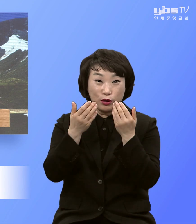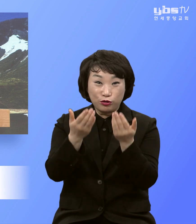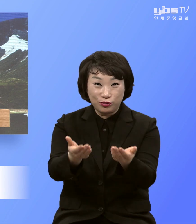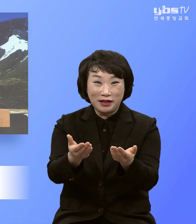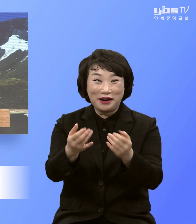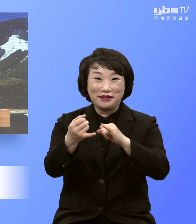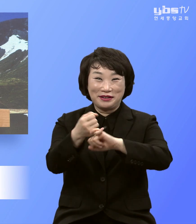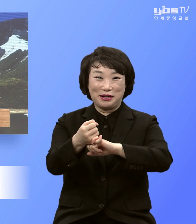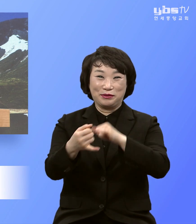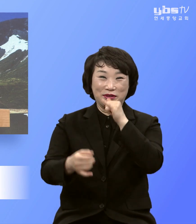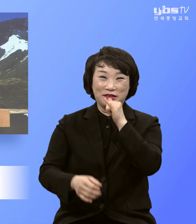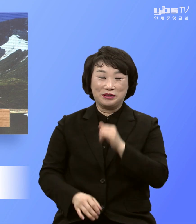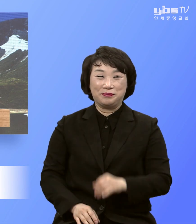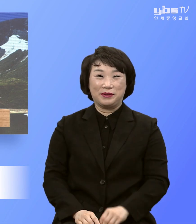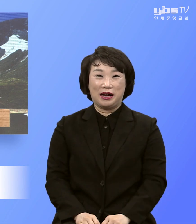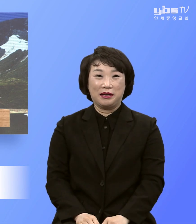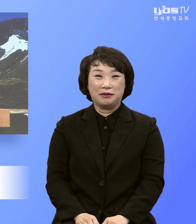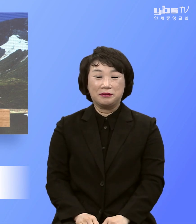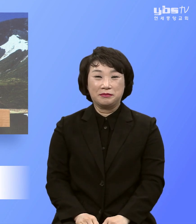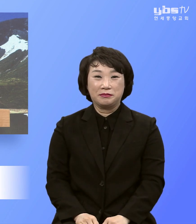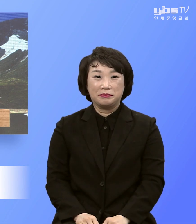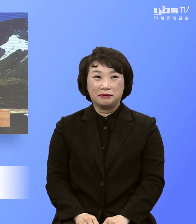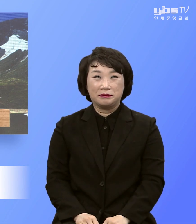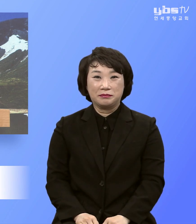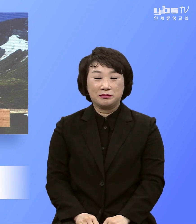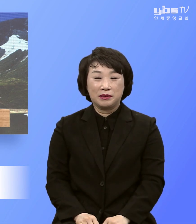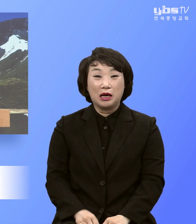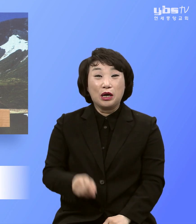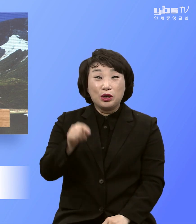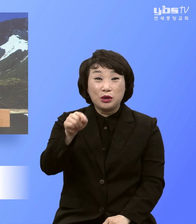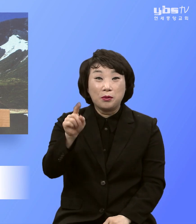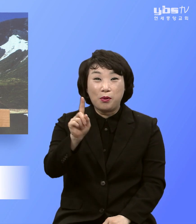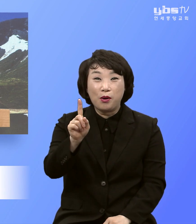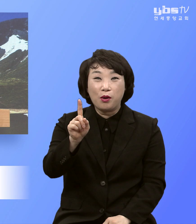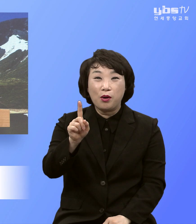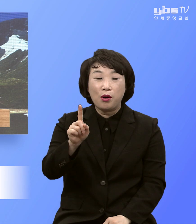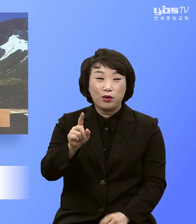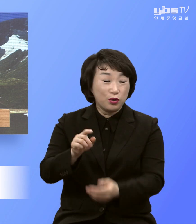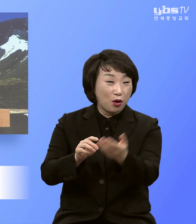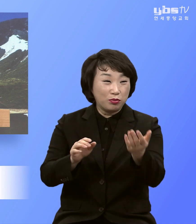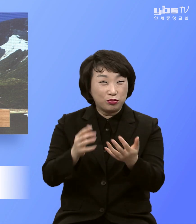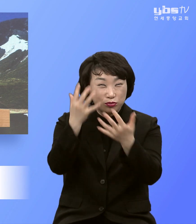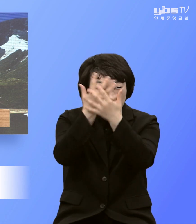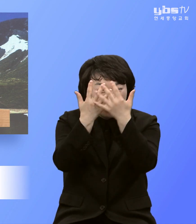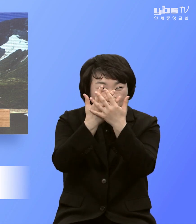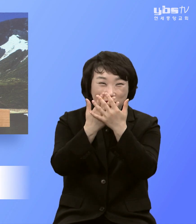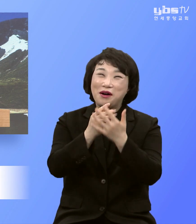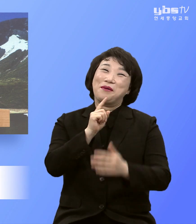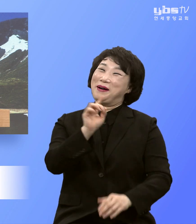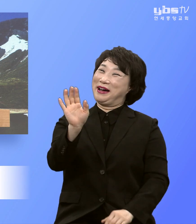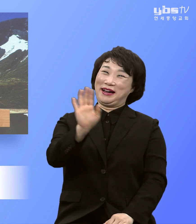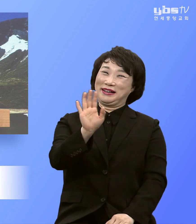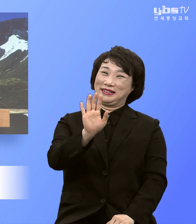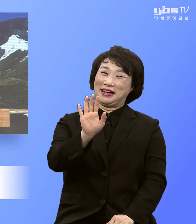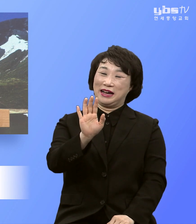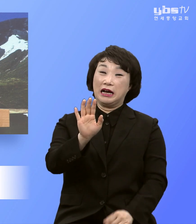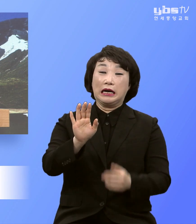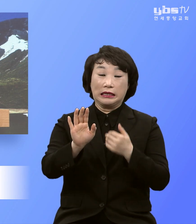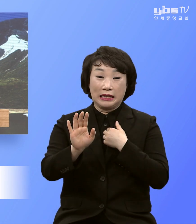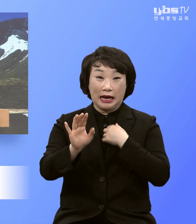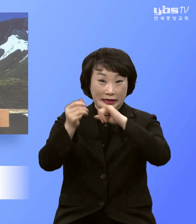주겠다라고 말씀하셨습니다. 이것은 허공의 뜻만이 아니라